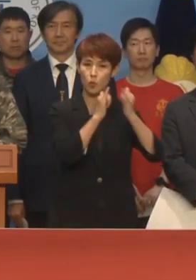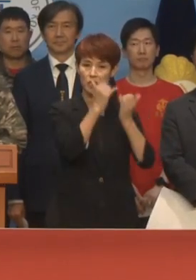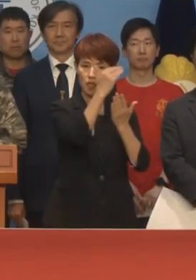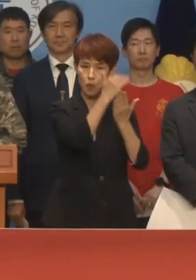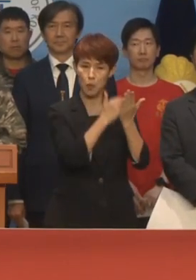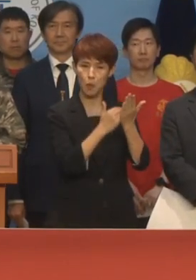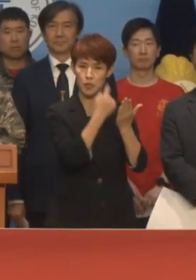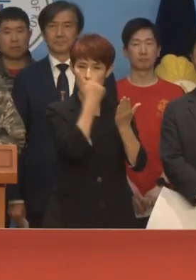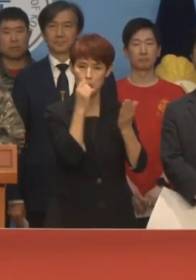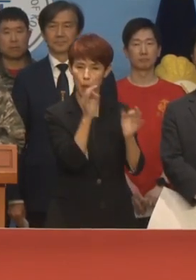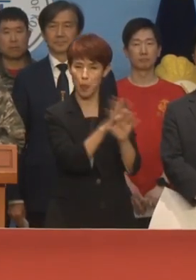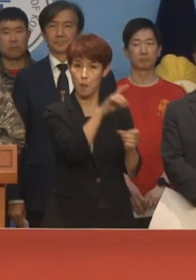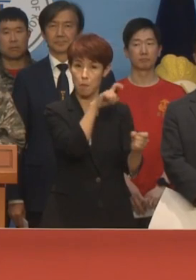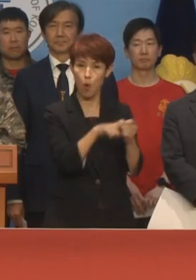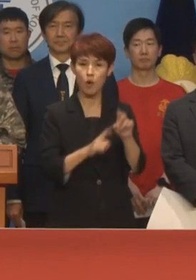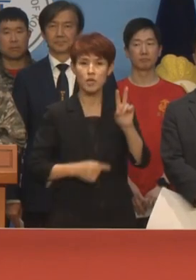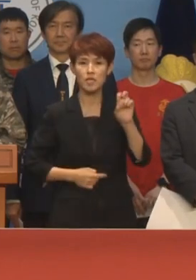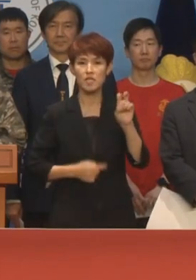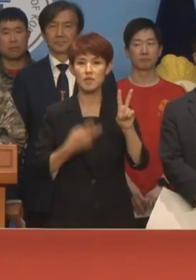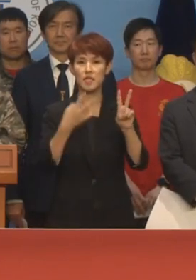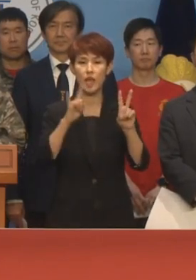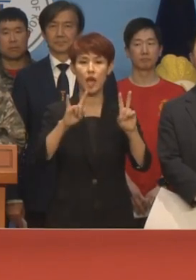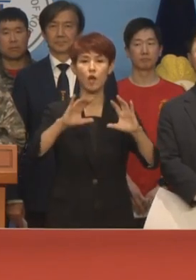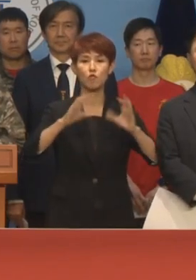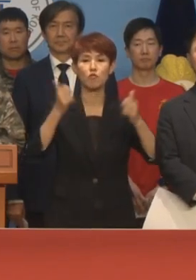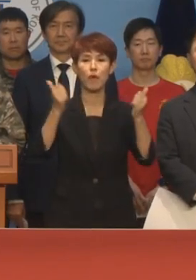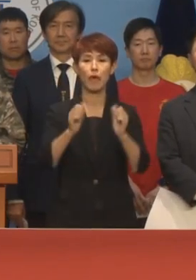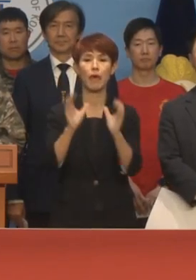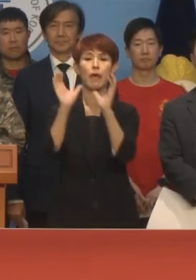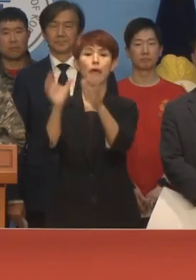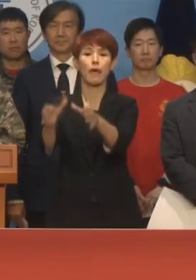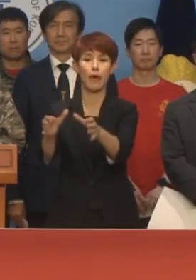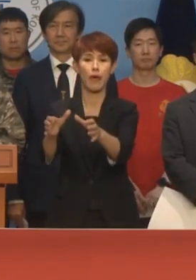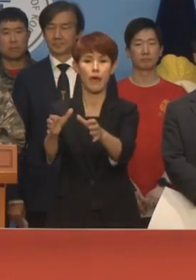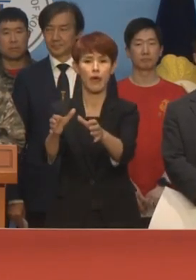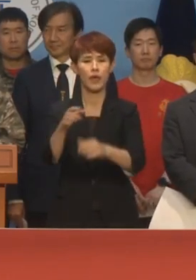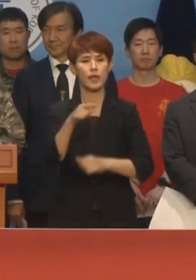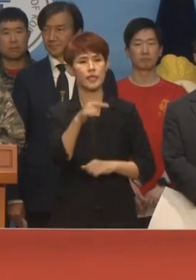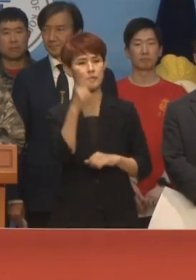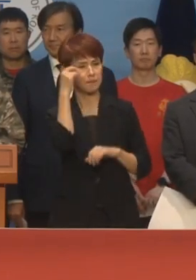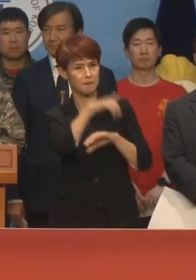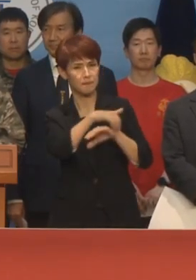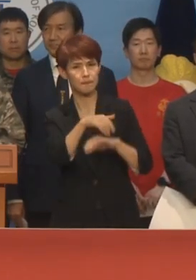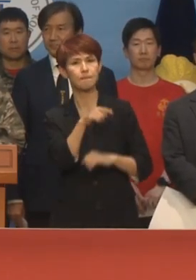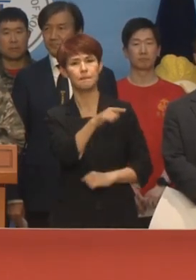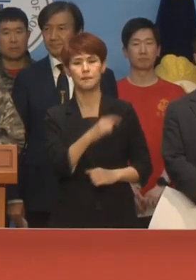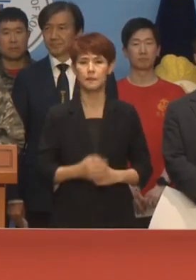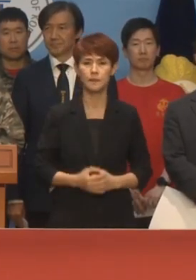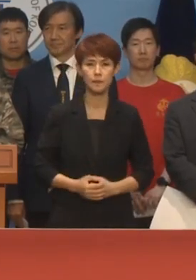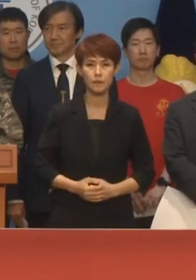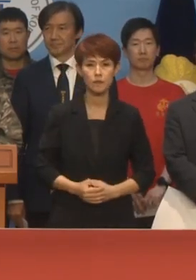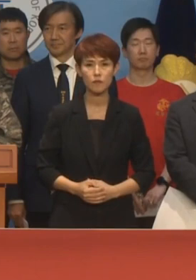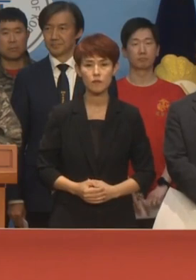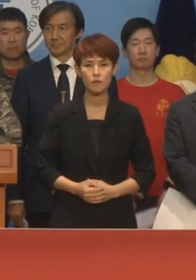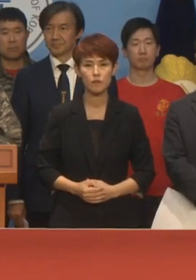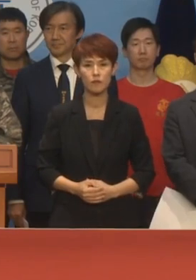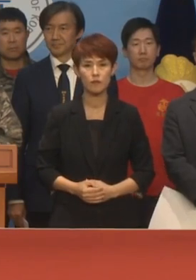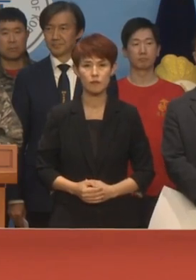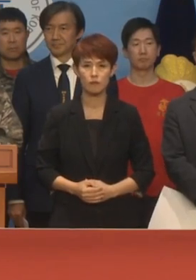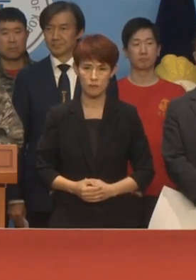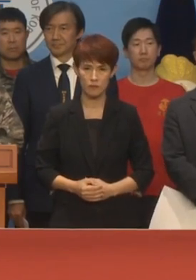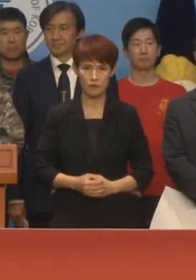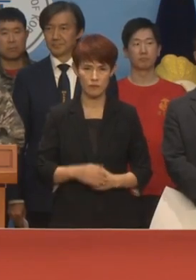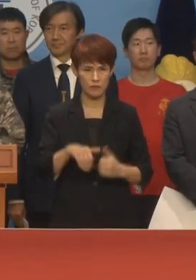위해 22대 국회로 넘기려는 시간 끌기 전략에 들어갔습니다.